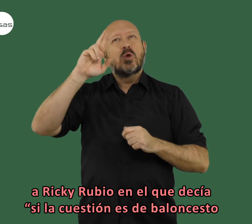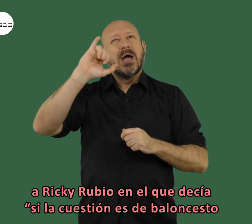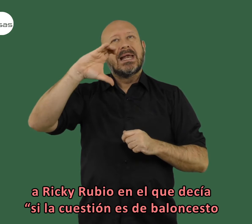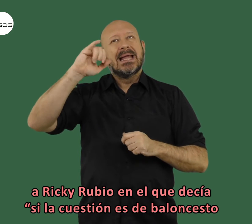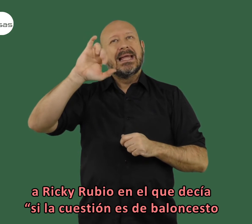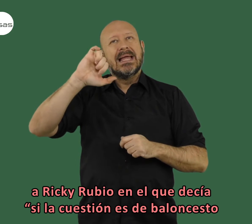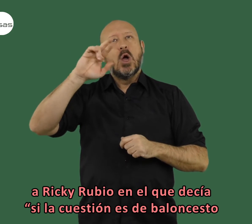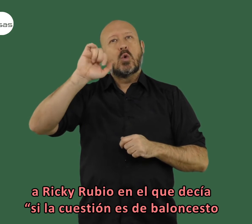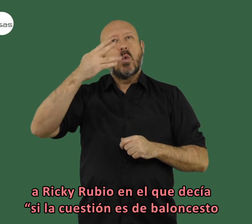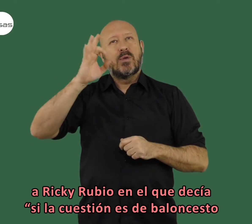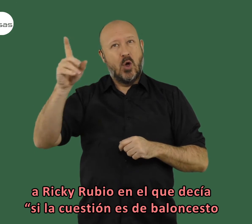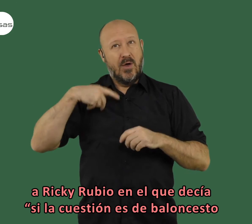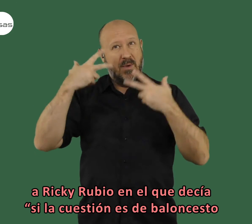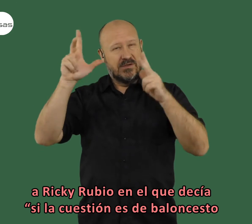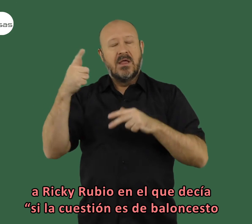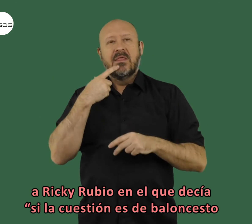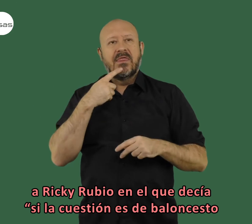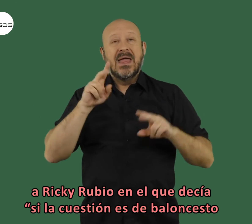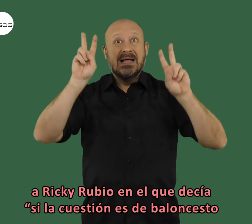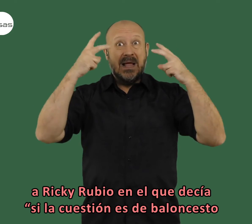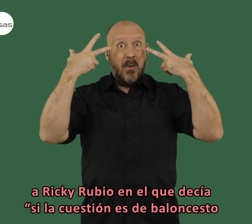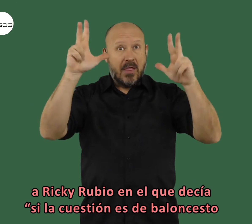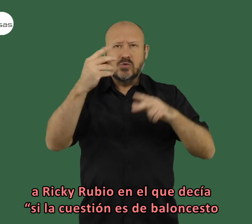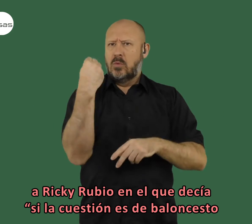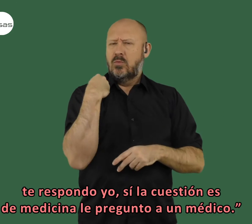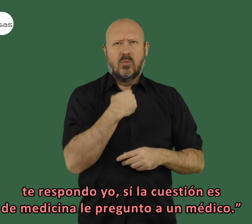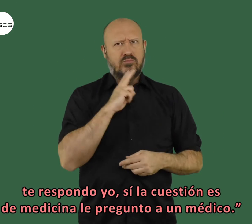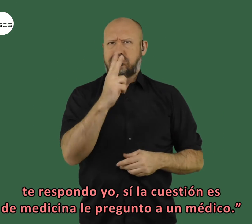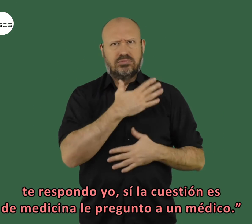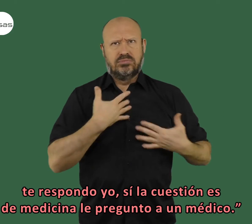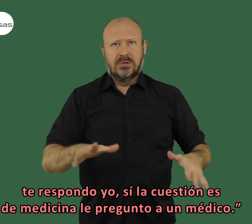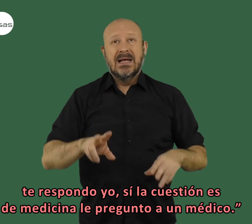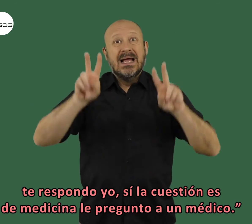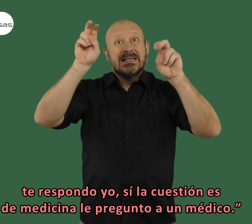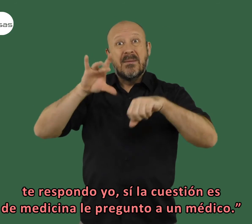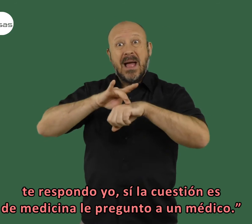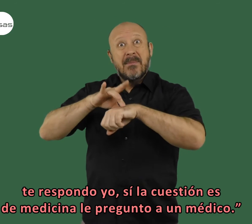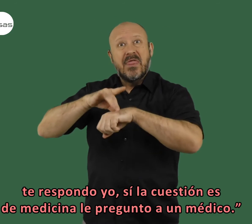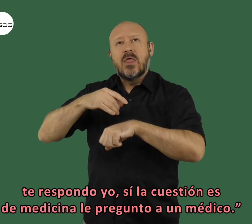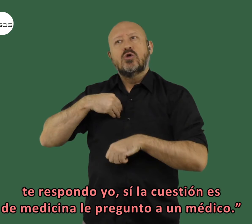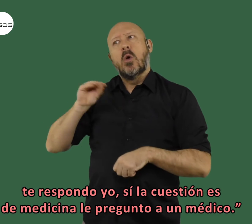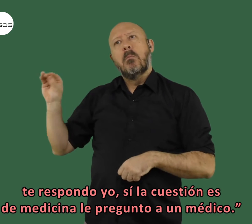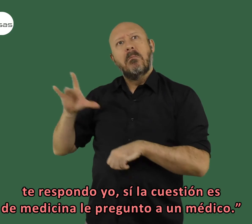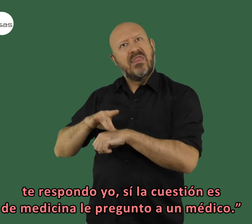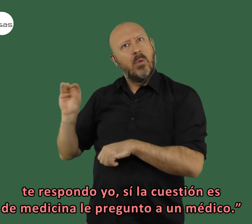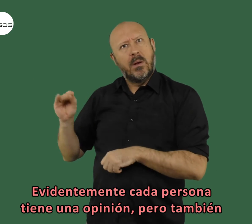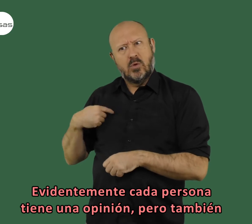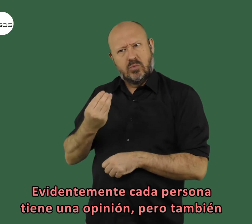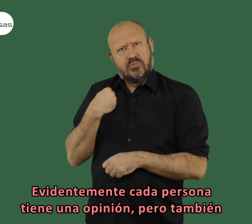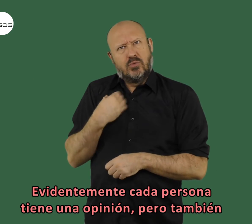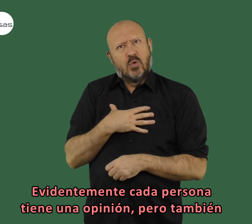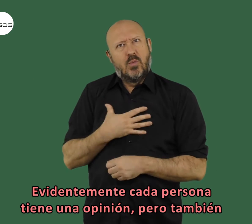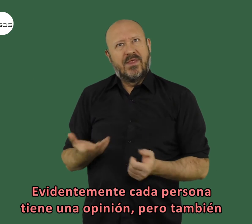Ricky Rubio, en el que decía, si la cuestión es de baloncesto te respondo yo, si la cuestión es de medicina le pregunto a un